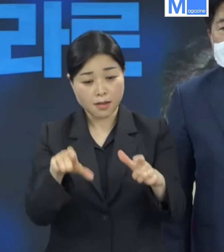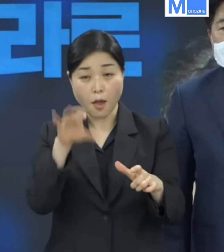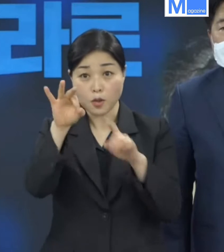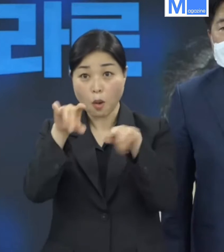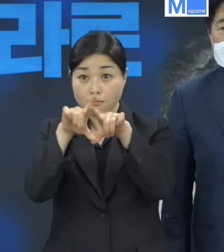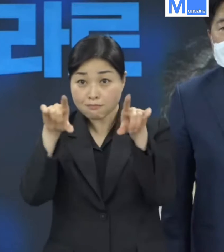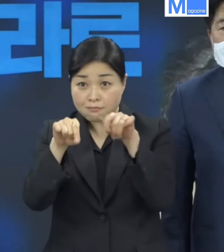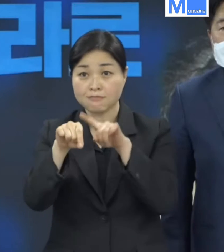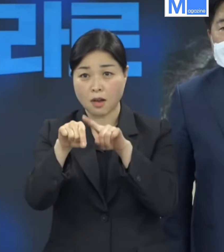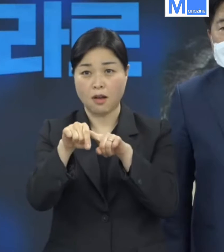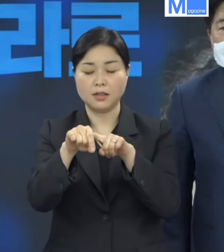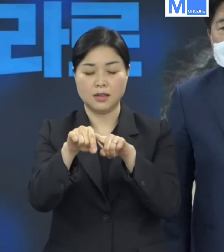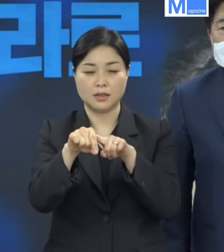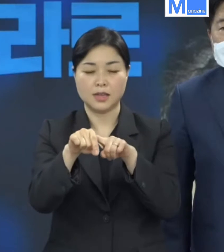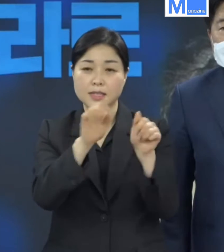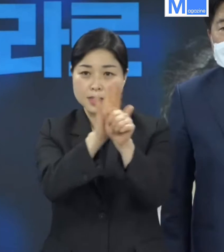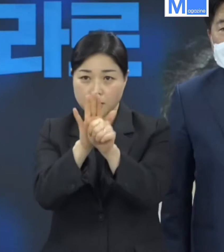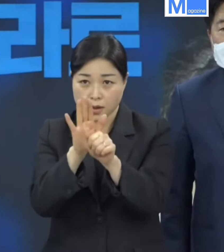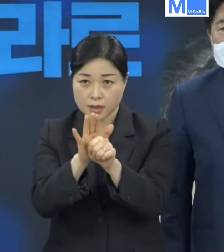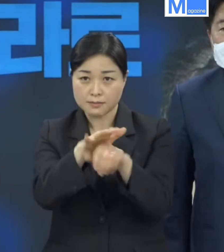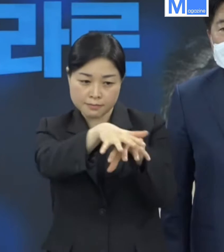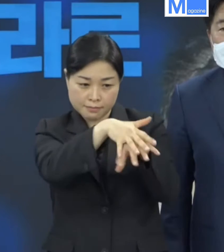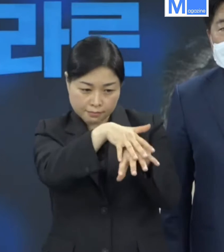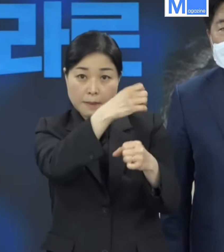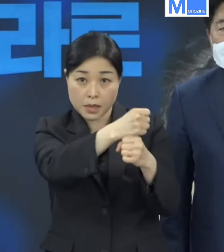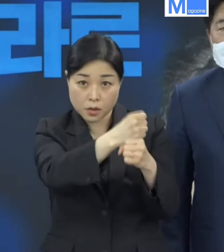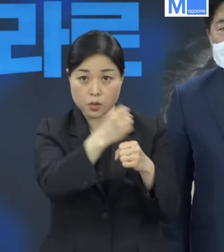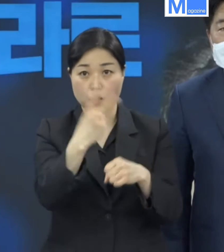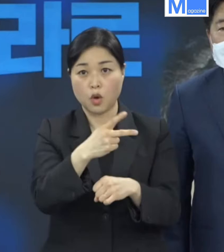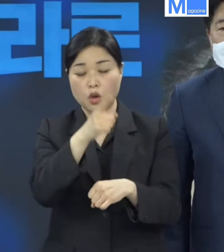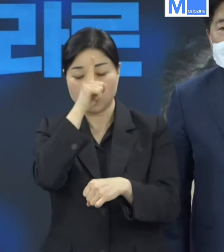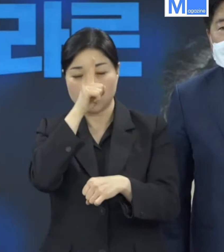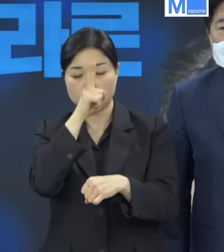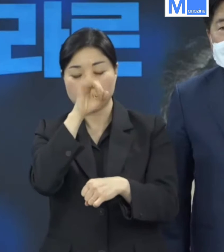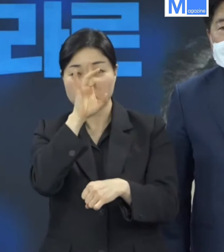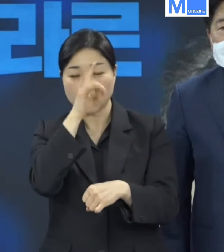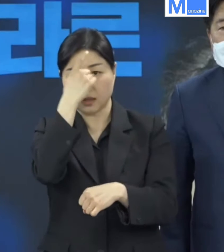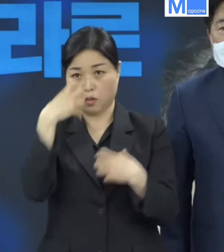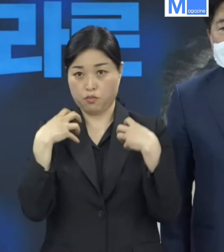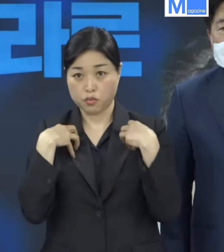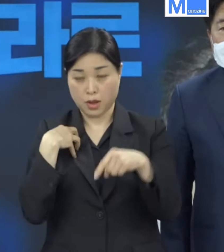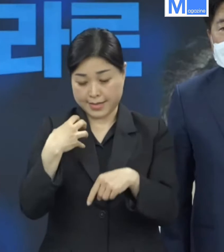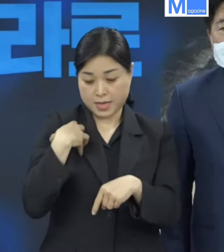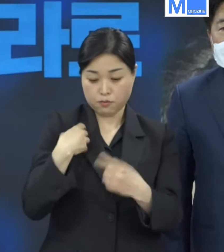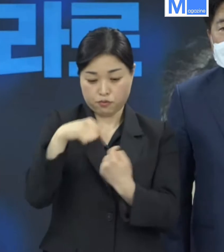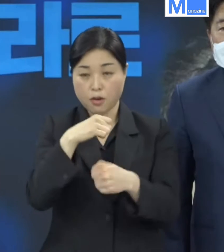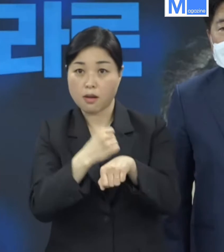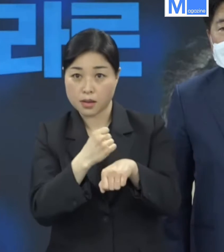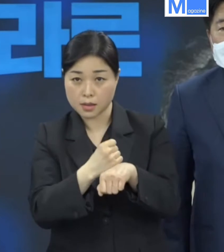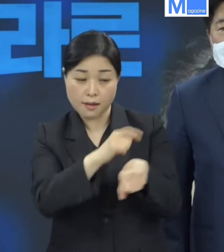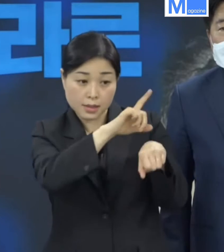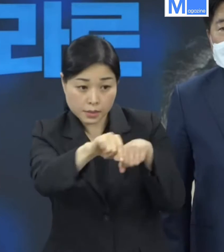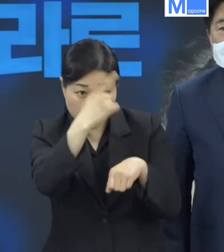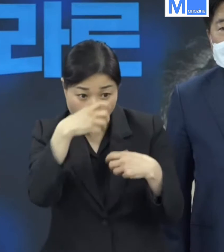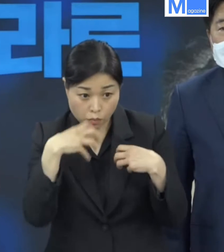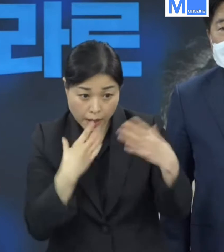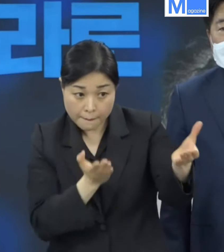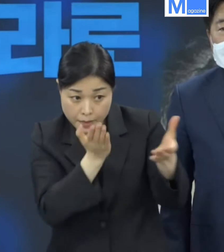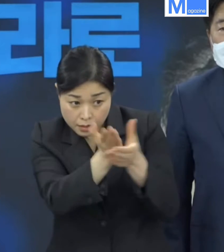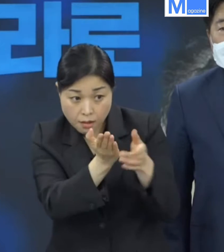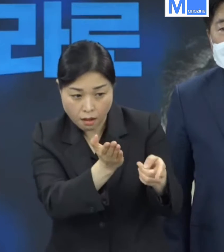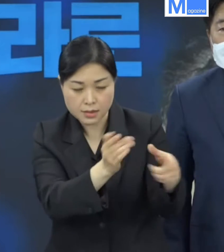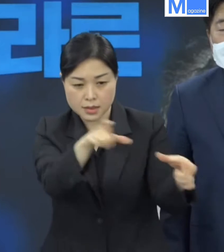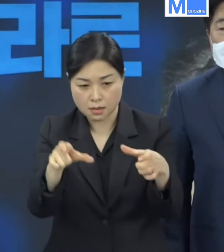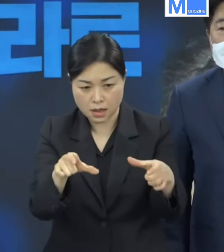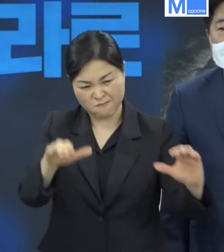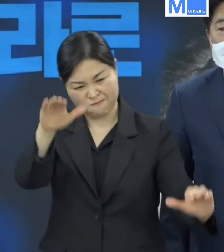발행 지원을 체계화하고 중앙정부의 상시 지원으로 바꿔서 지방정부의 상황을 고려한 맞춤형 지원으로 각 지역